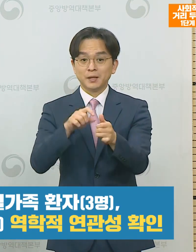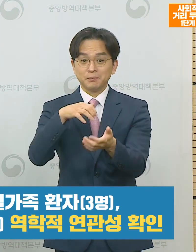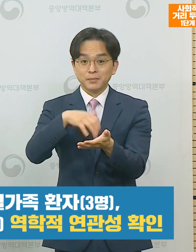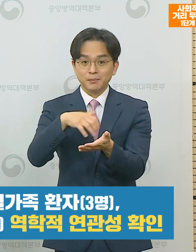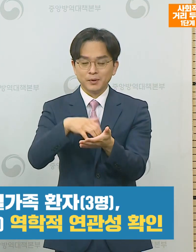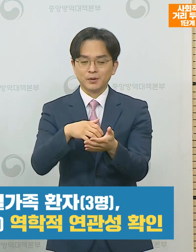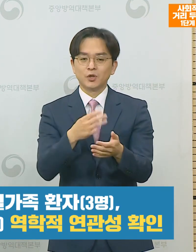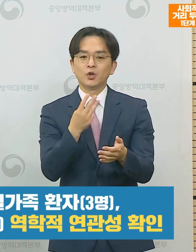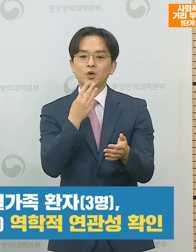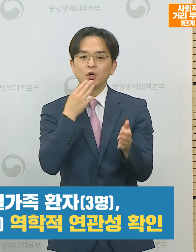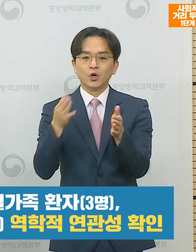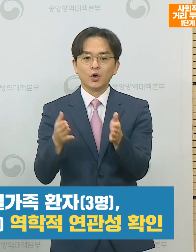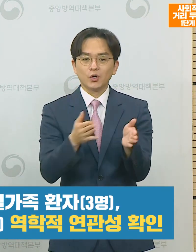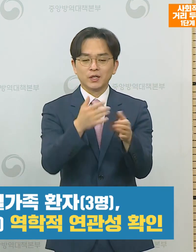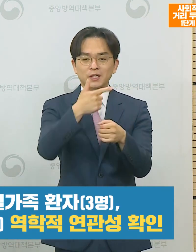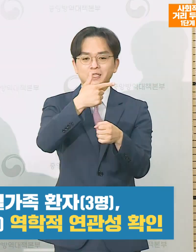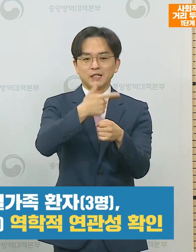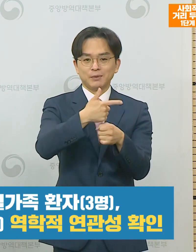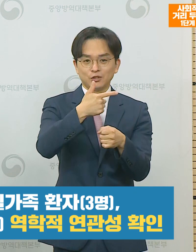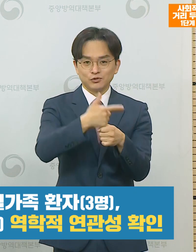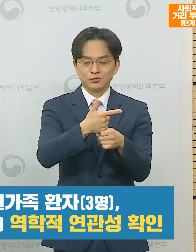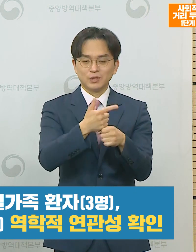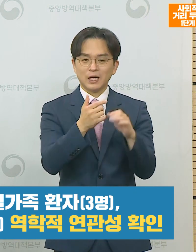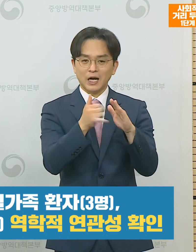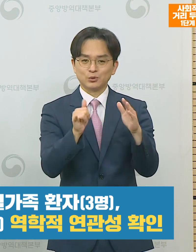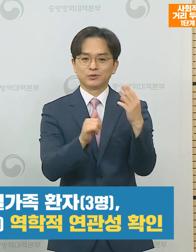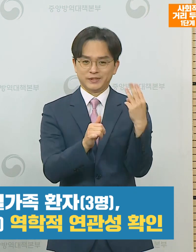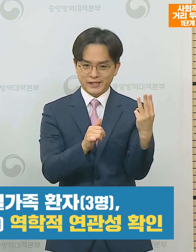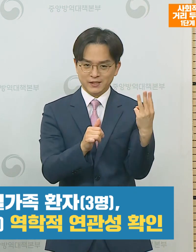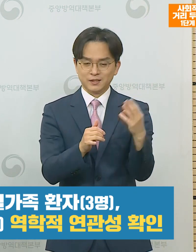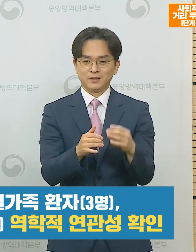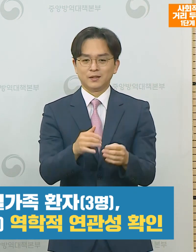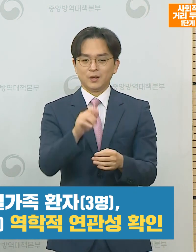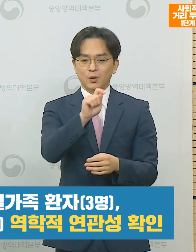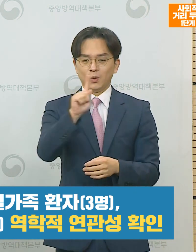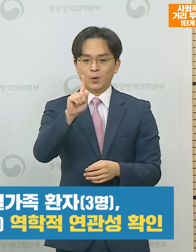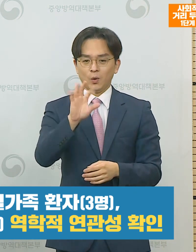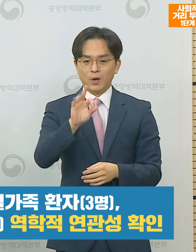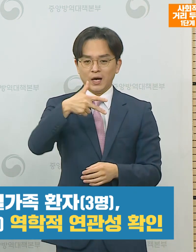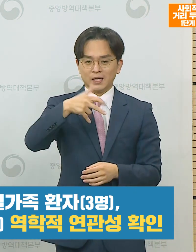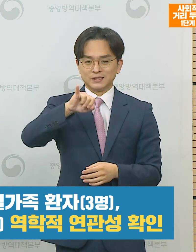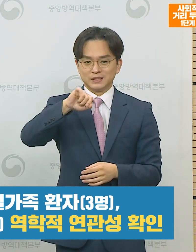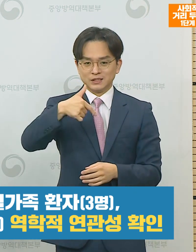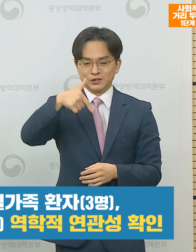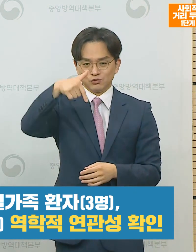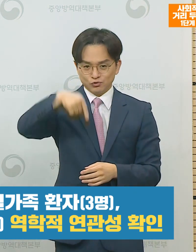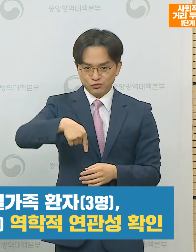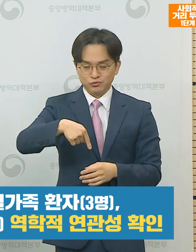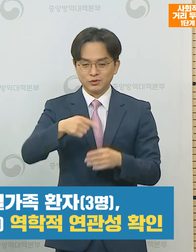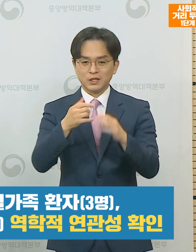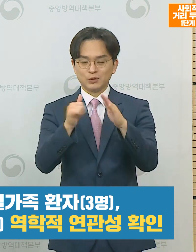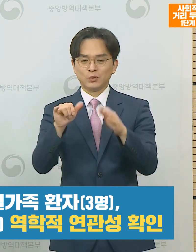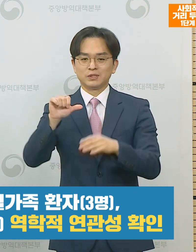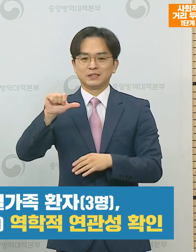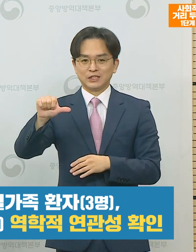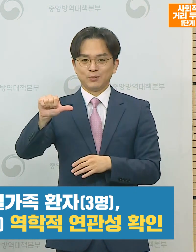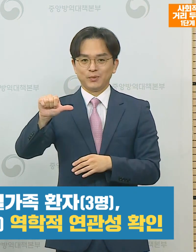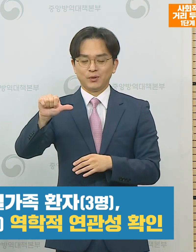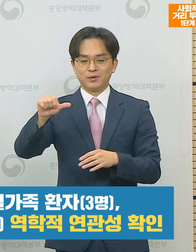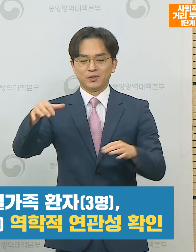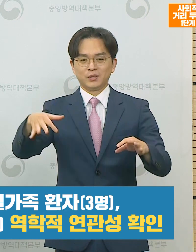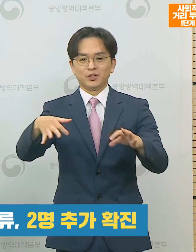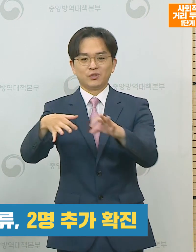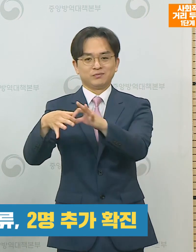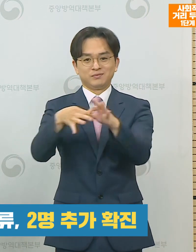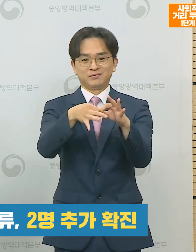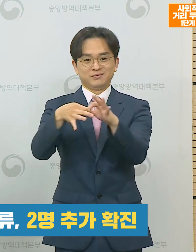경기도 남양주시 일가족 환자 3명, 광진구 일가족 환자 5명의 역학적 연관성이